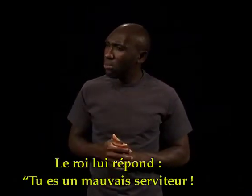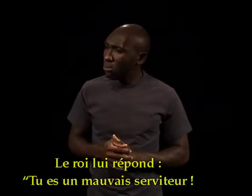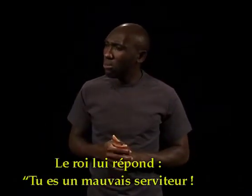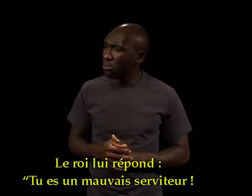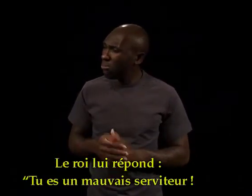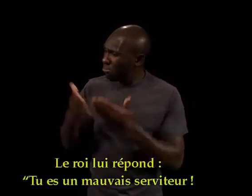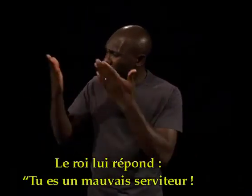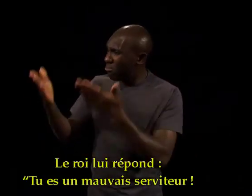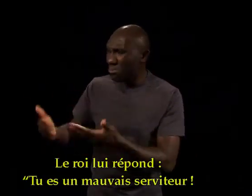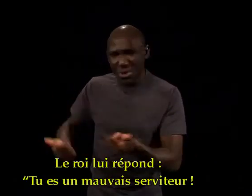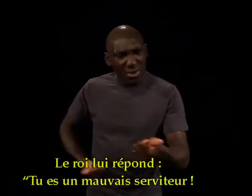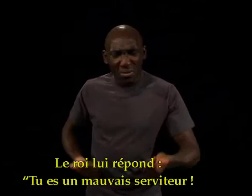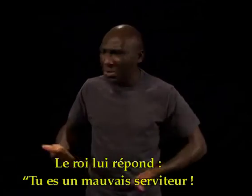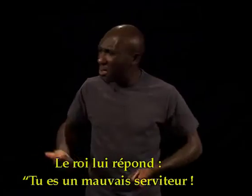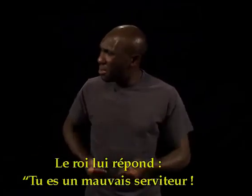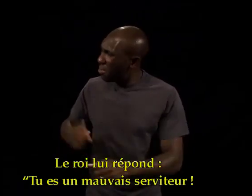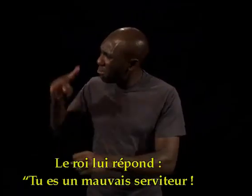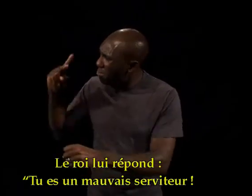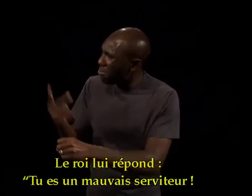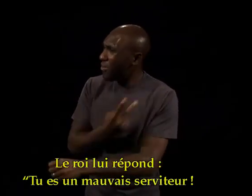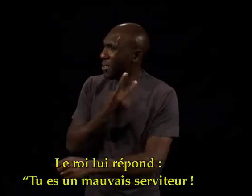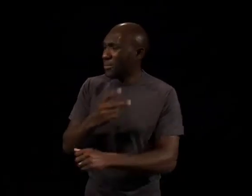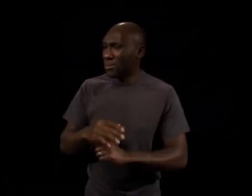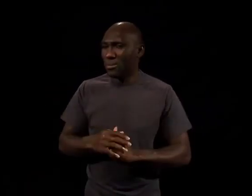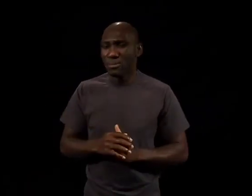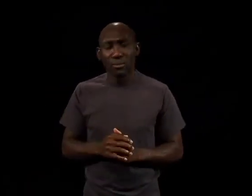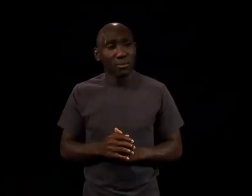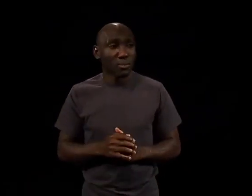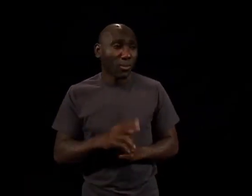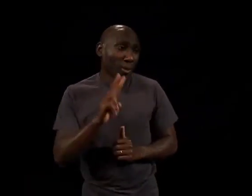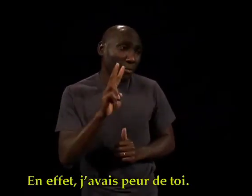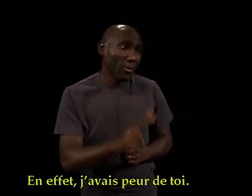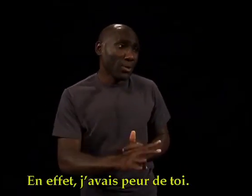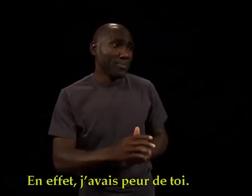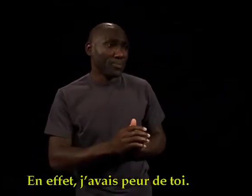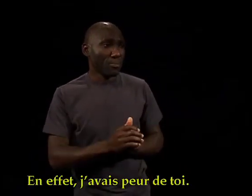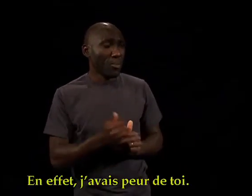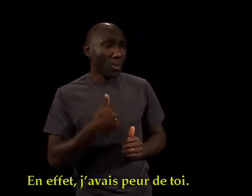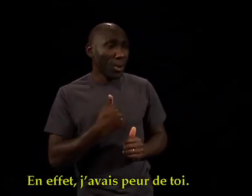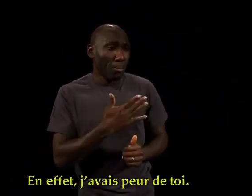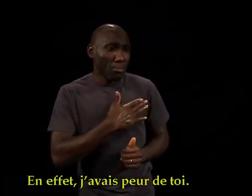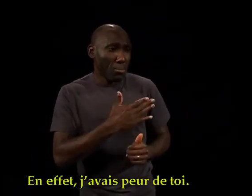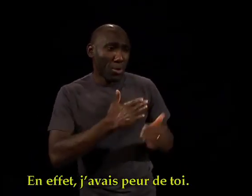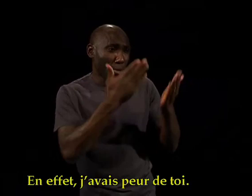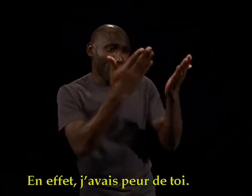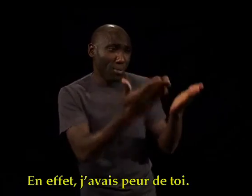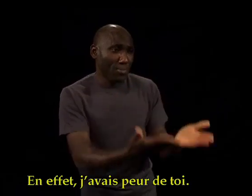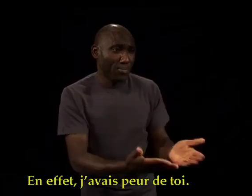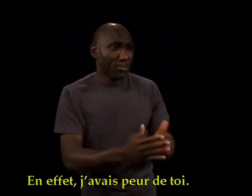Le roi lui répond, tu es un mauvais serviteur. En effet, j'avais peur de toi. Tu es un